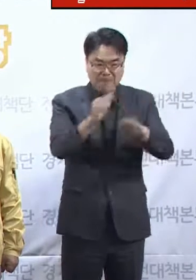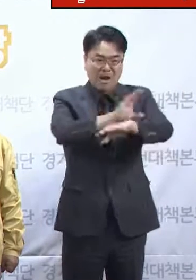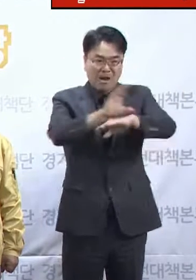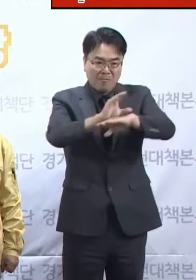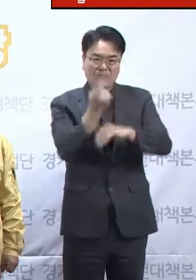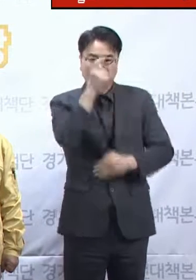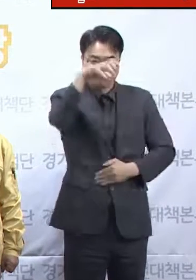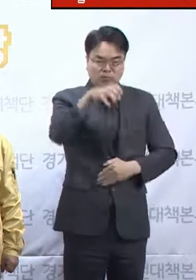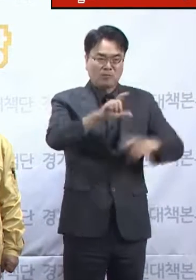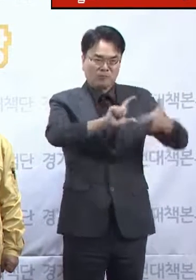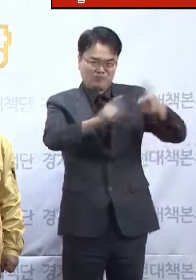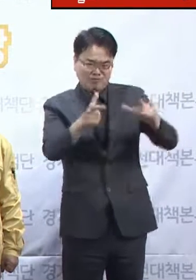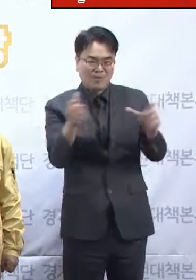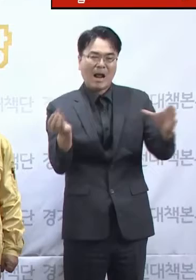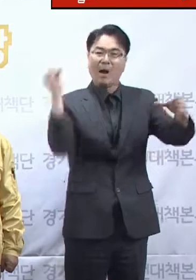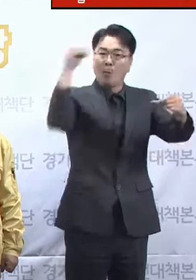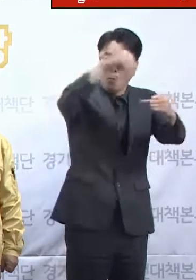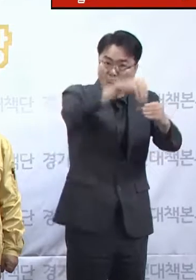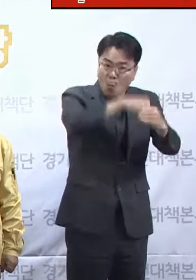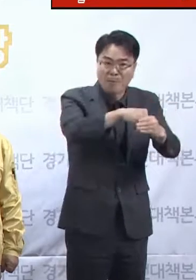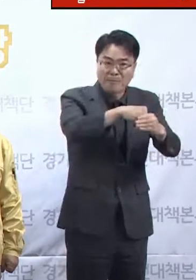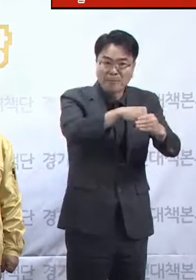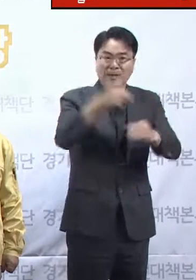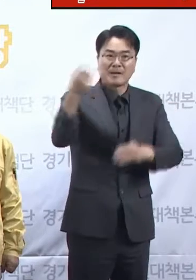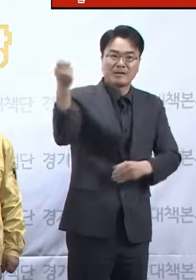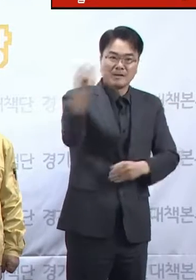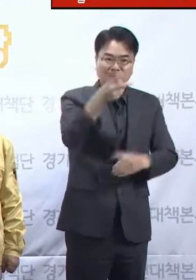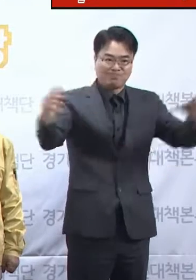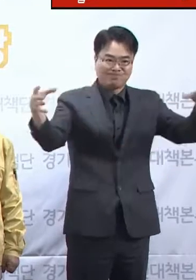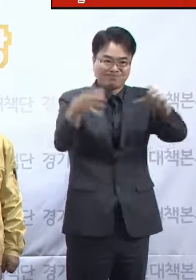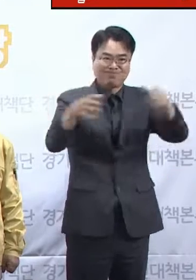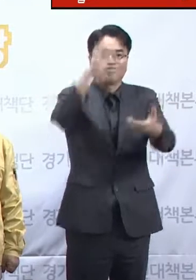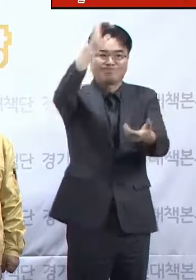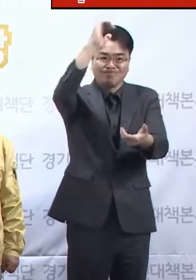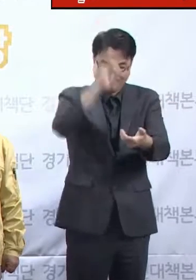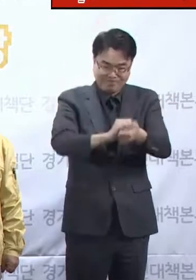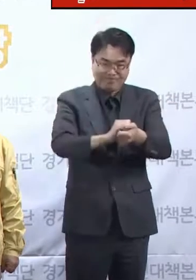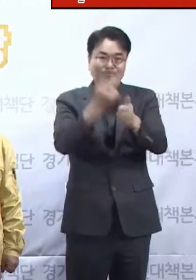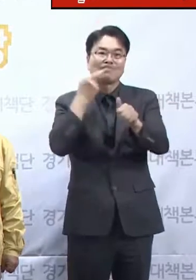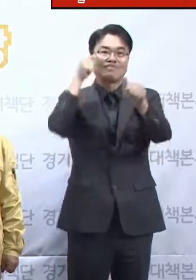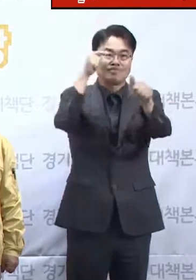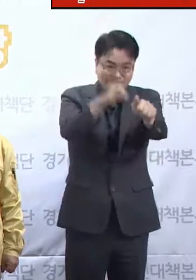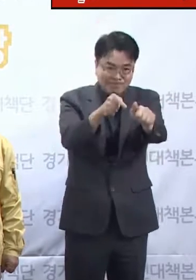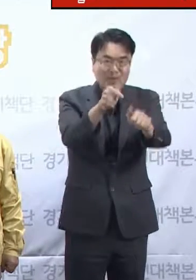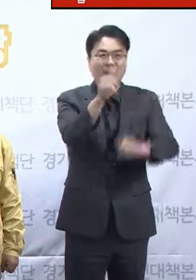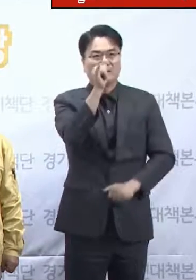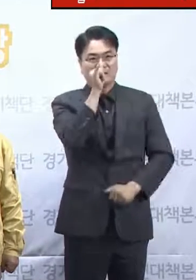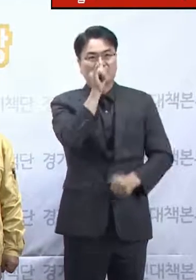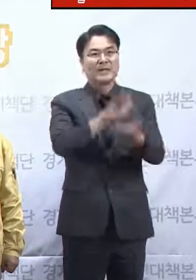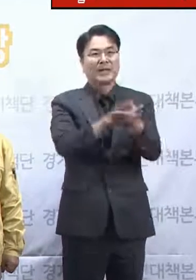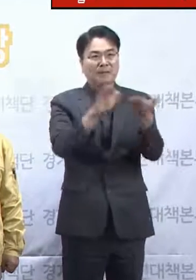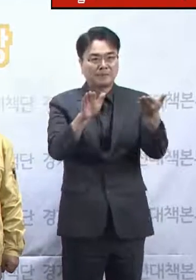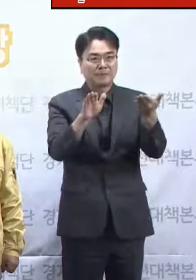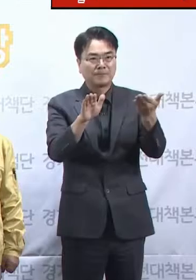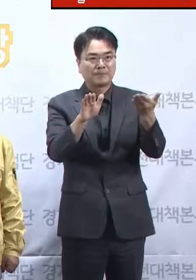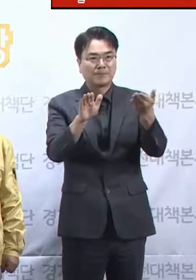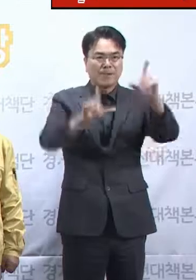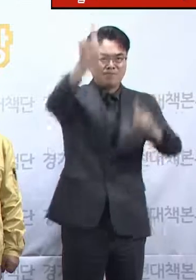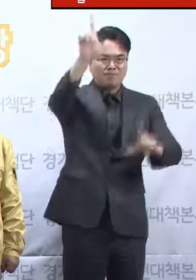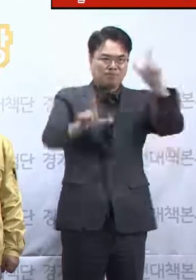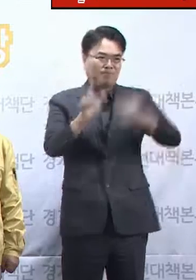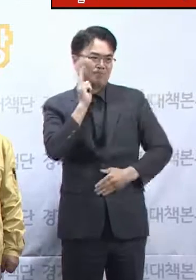학원, 교습소 등을 포함해서 다시 집합 제한 명령을 한 상태입니다. 상황의